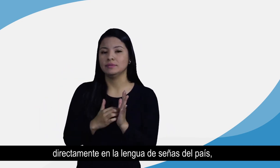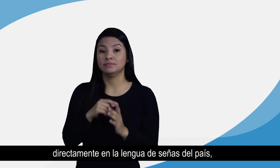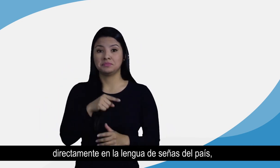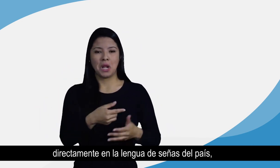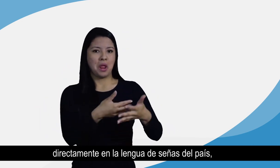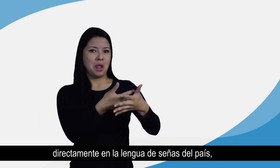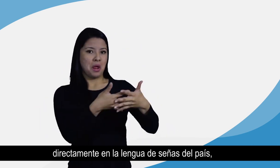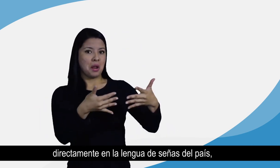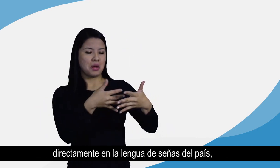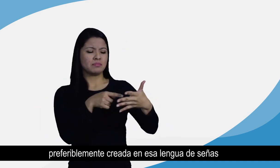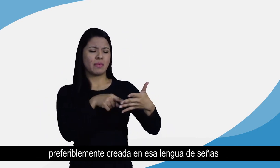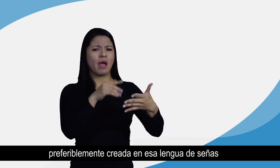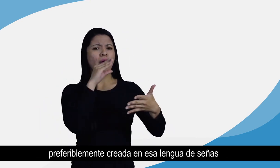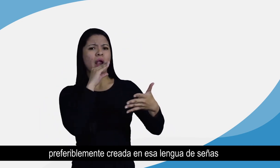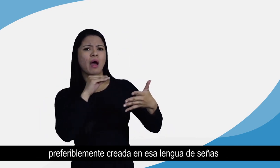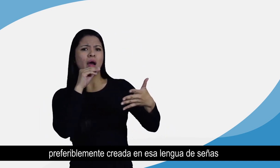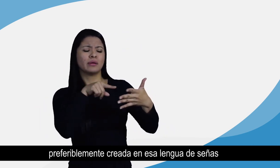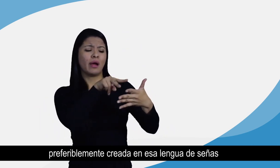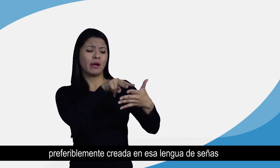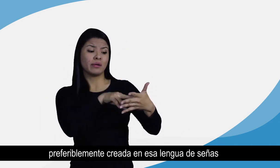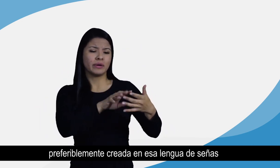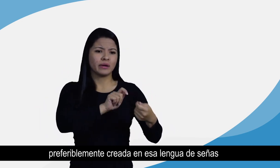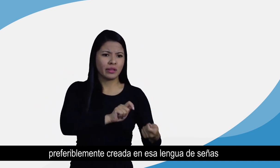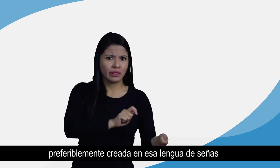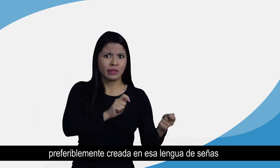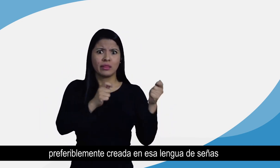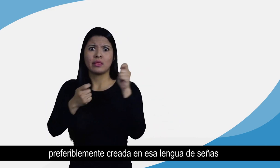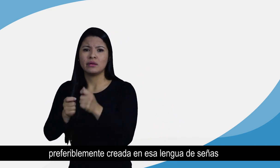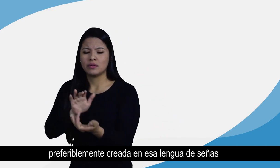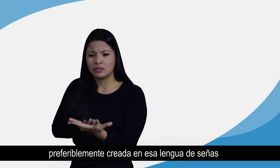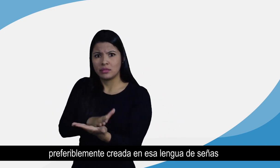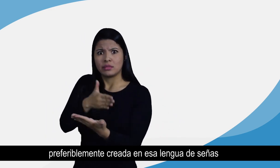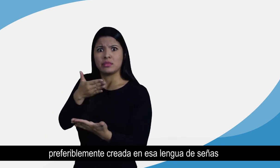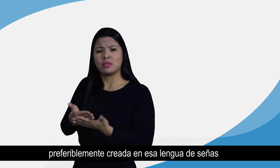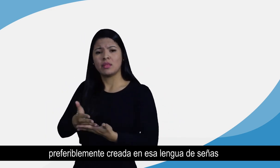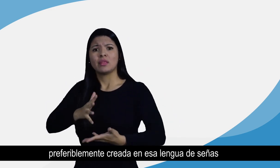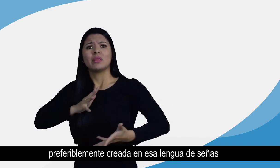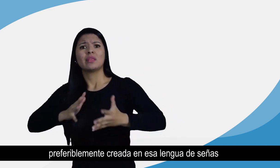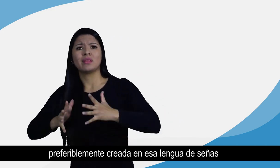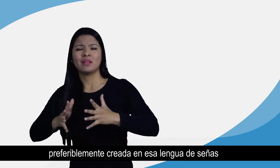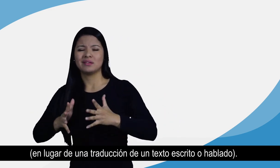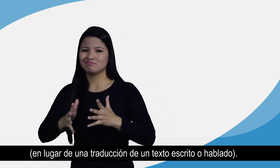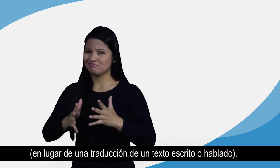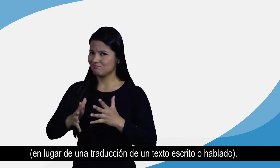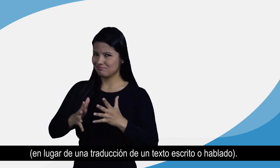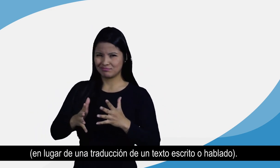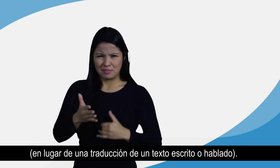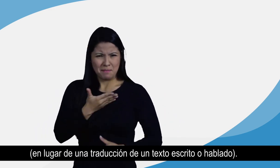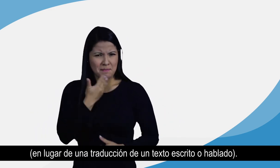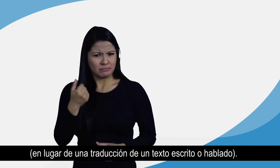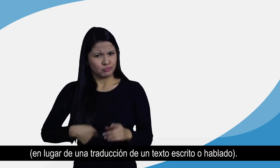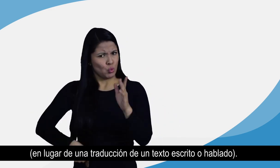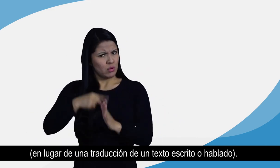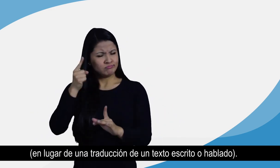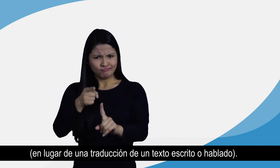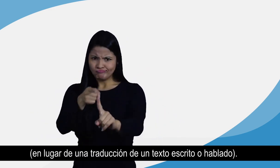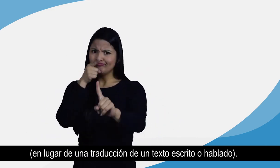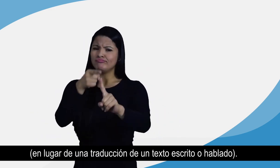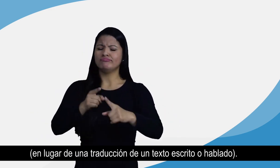lengua de señas del país, preferiblemente creada en esa lengua de señas, en lugar de una traducción de un texto escrito